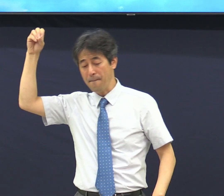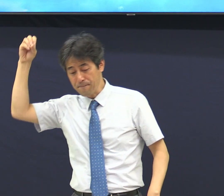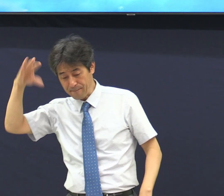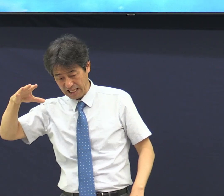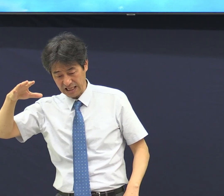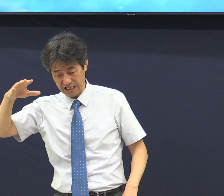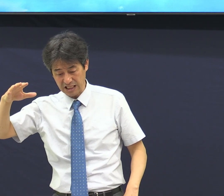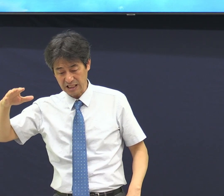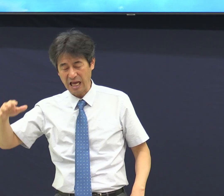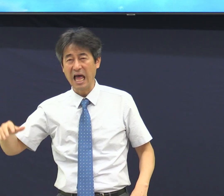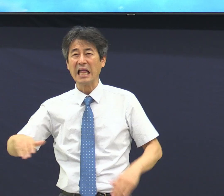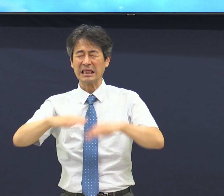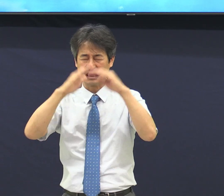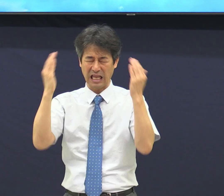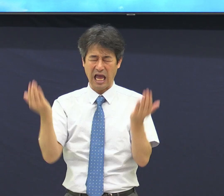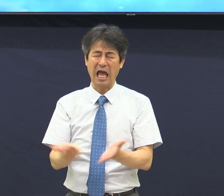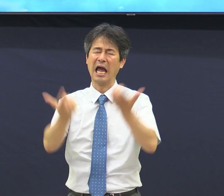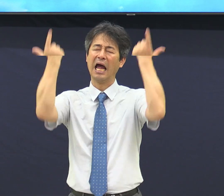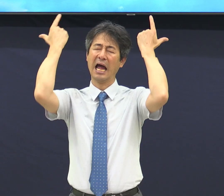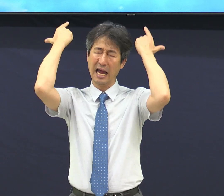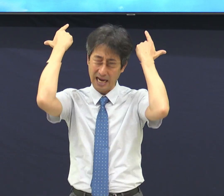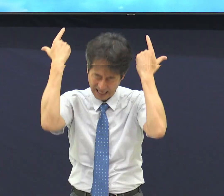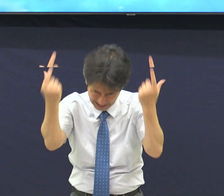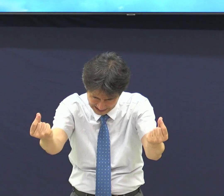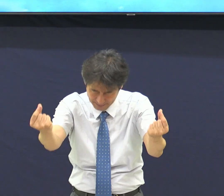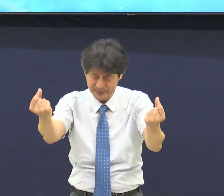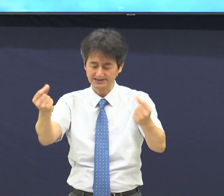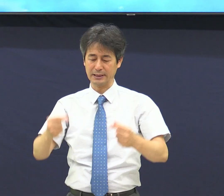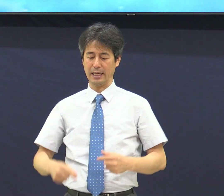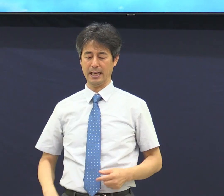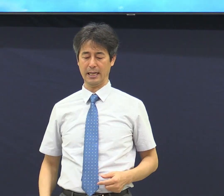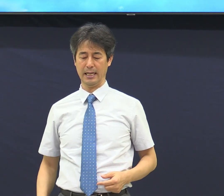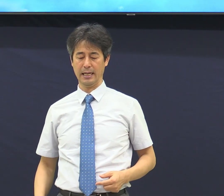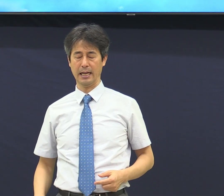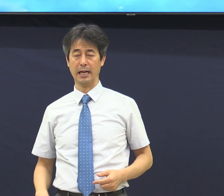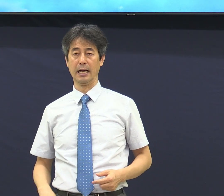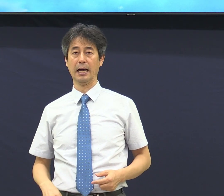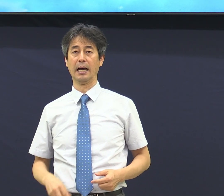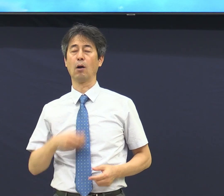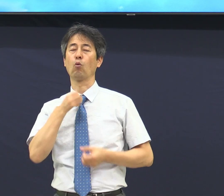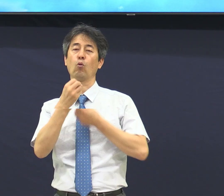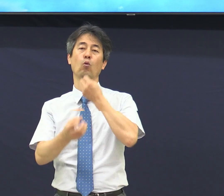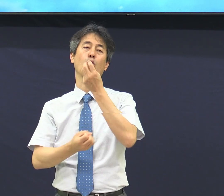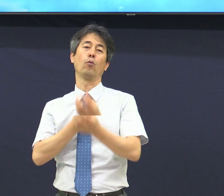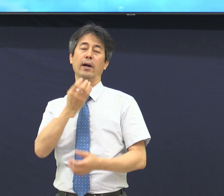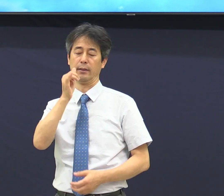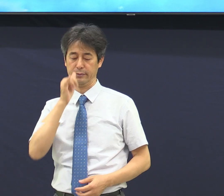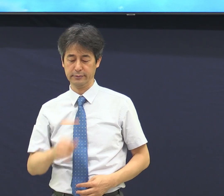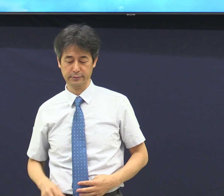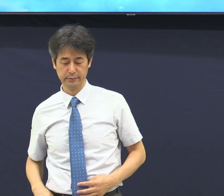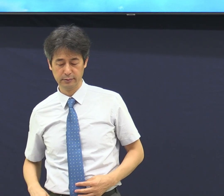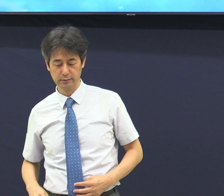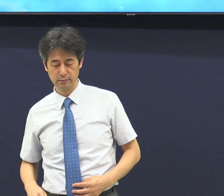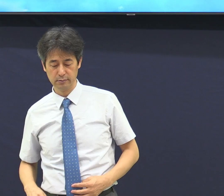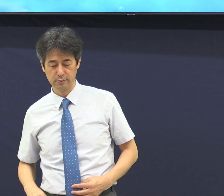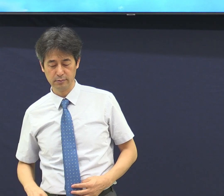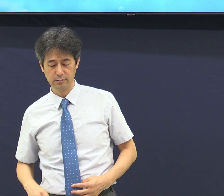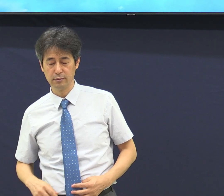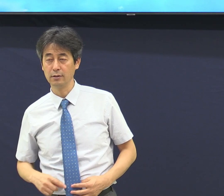어둠과 빛이 다 같다, 동일하다 라고 고백하고 있는 것을 볼 수가 있습니다.